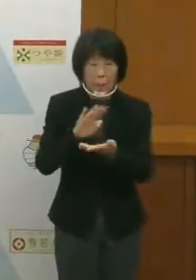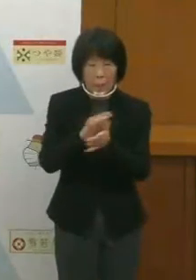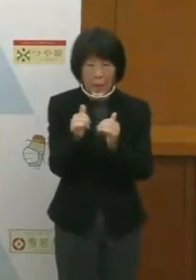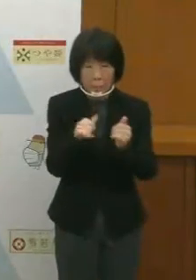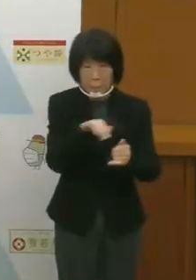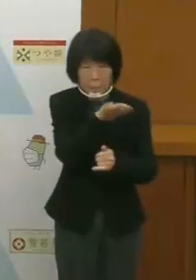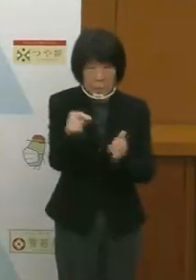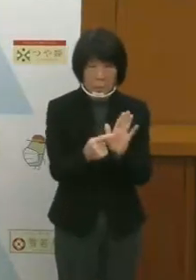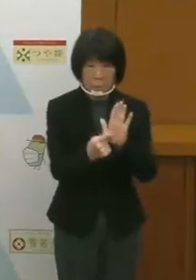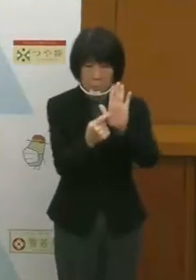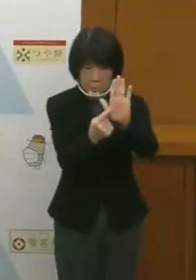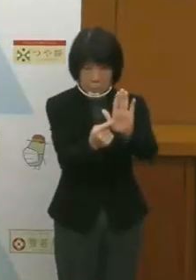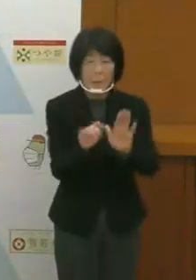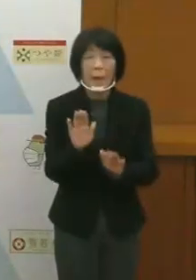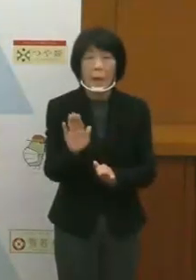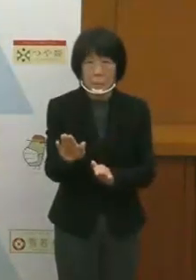ども、